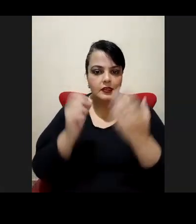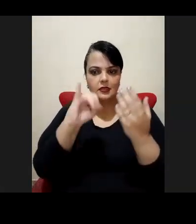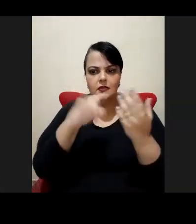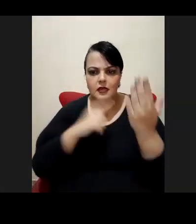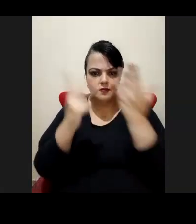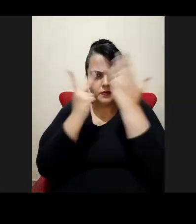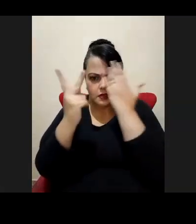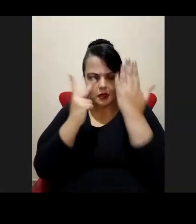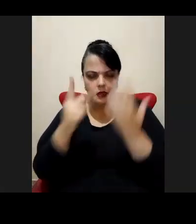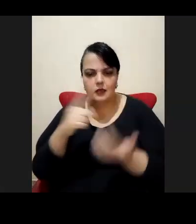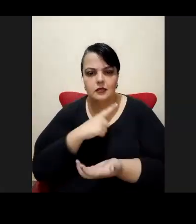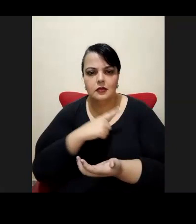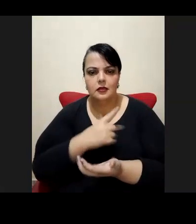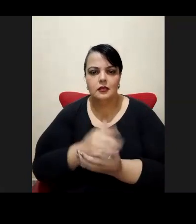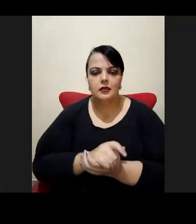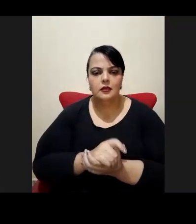sendo reducionista